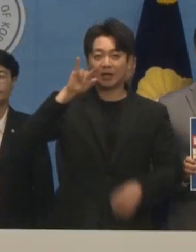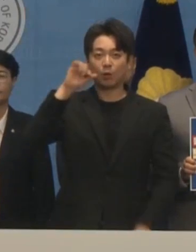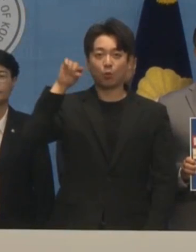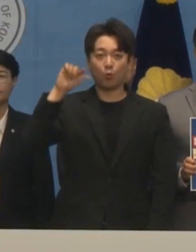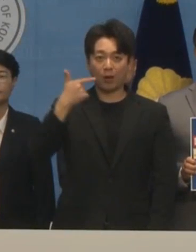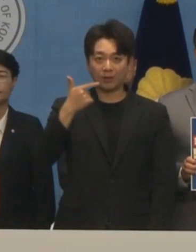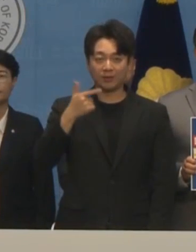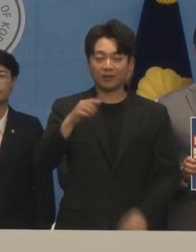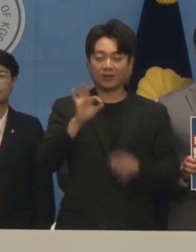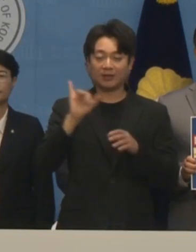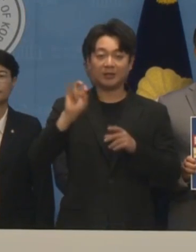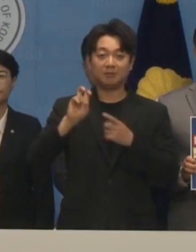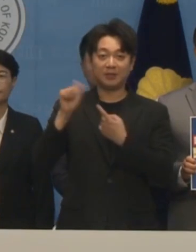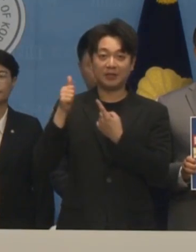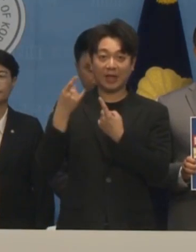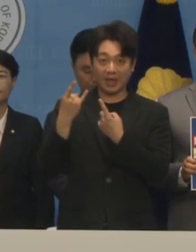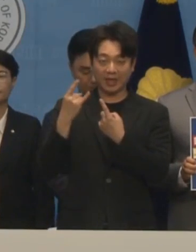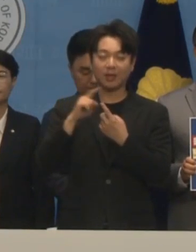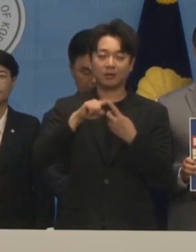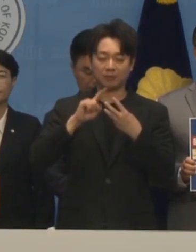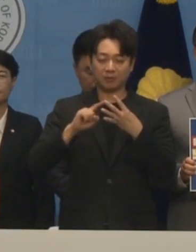의원님, 임미애 의원님 참석하셨습니다.